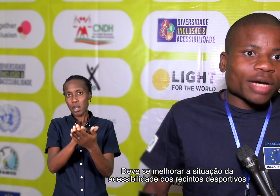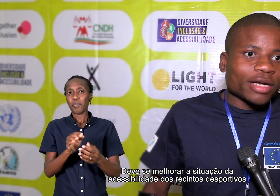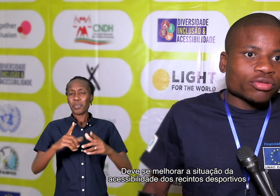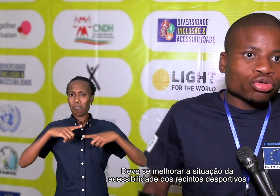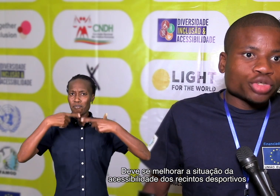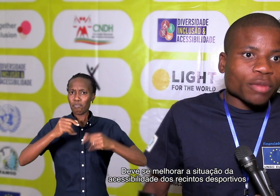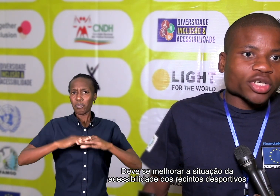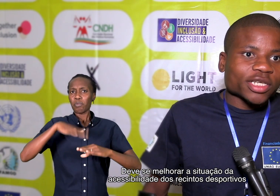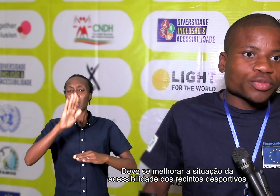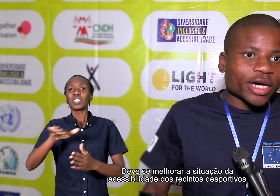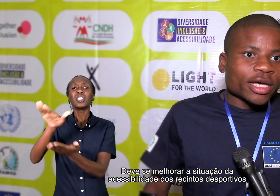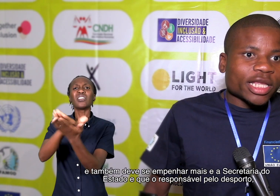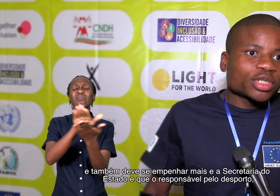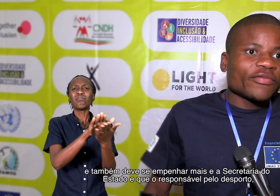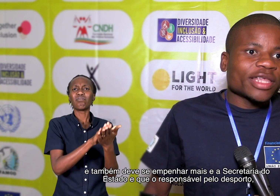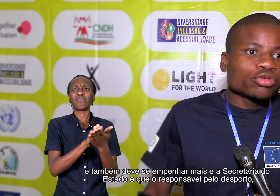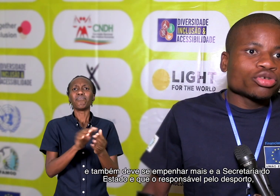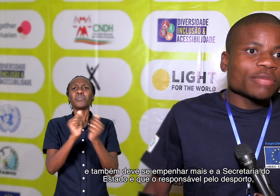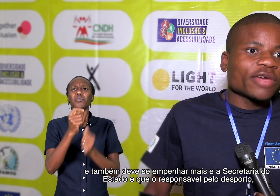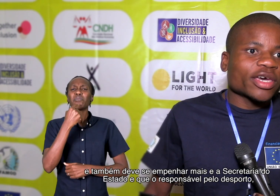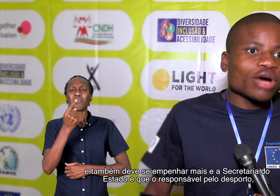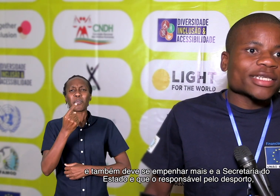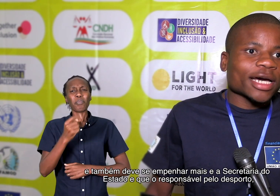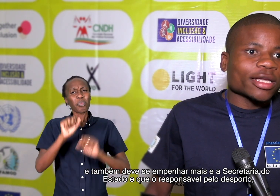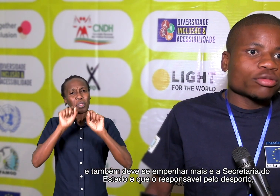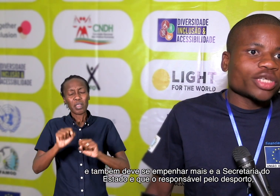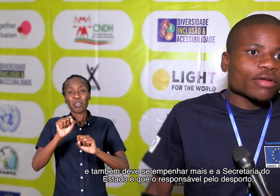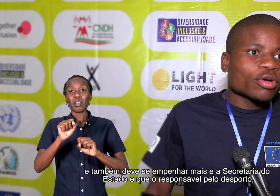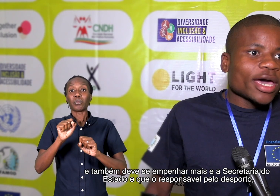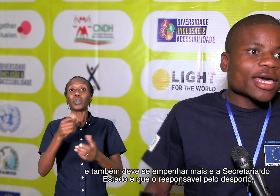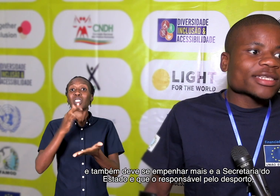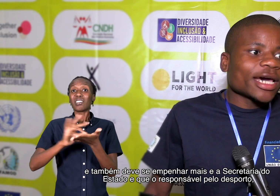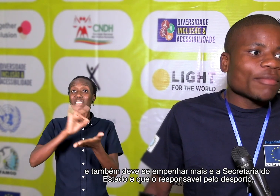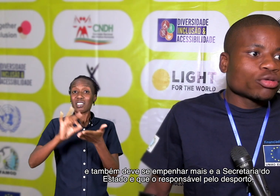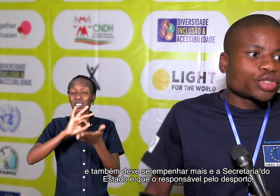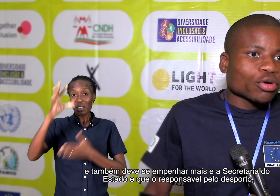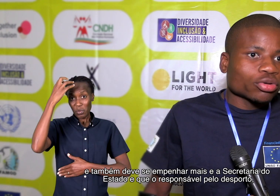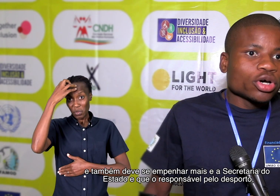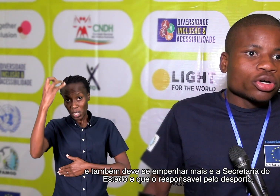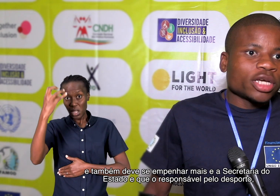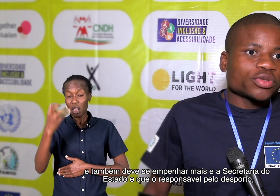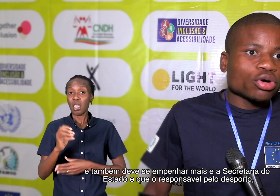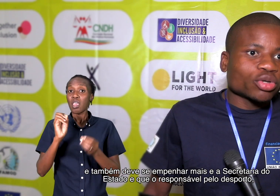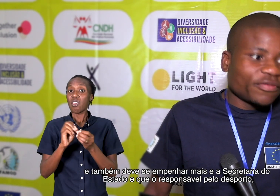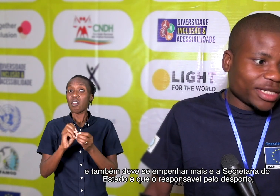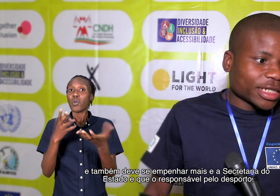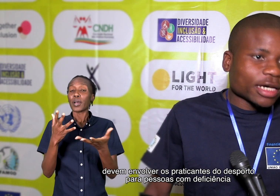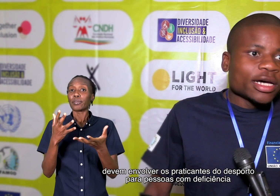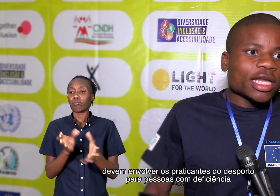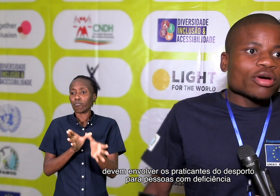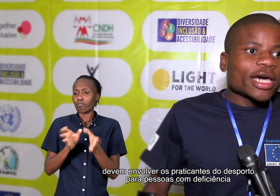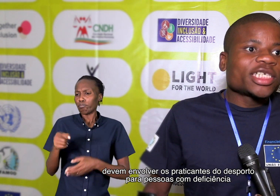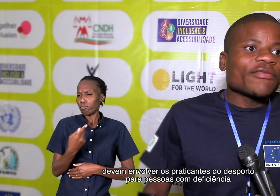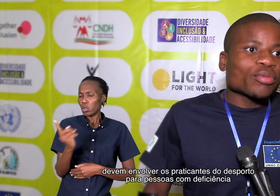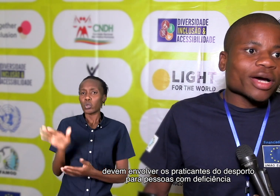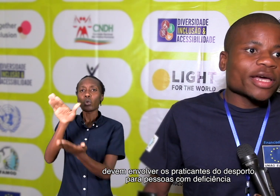próprio trabalho dos próprios recintos, porque nós temos que ver que a Secretaria de Estado é que zela pelo desporto das pessoas com deficiência.